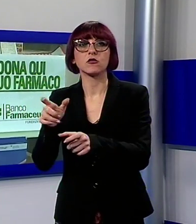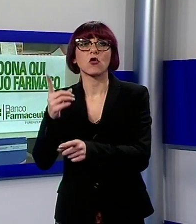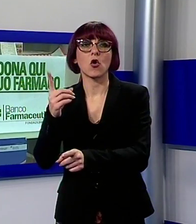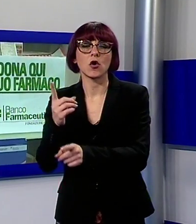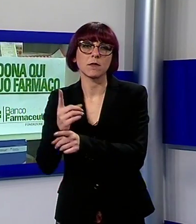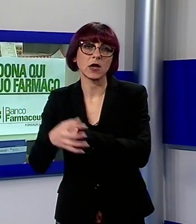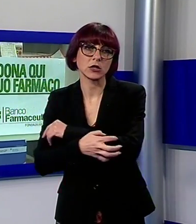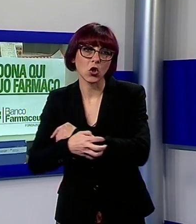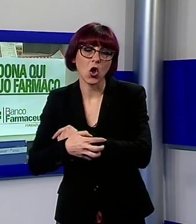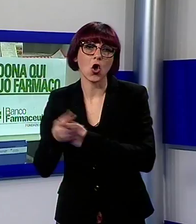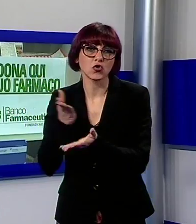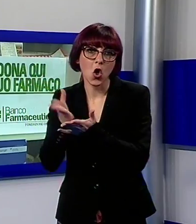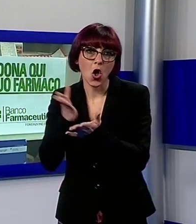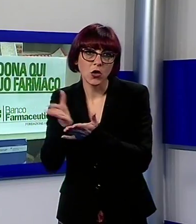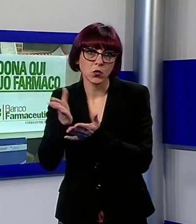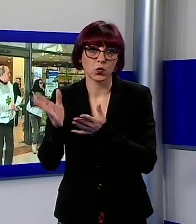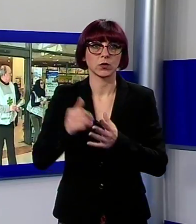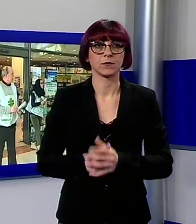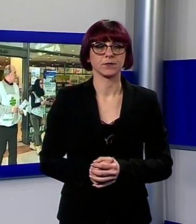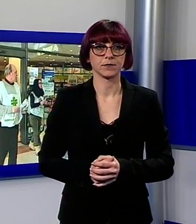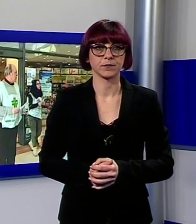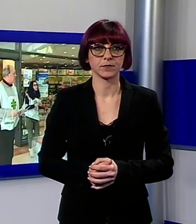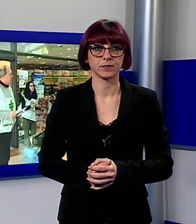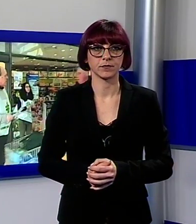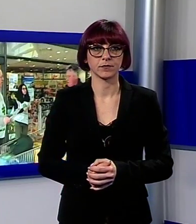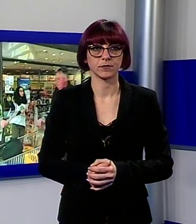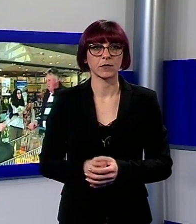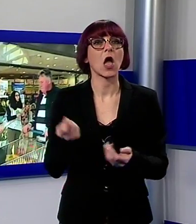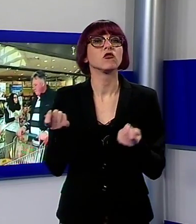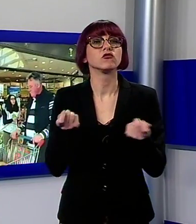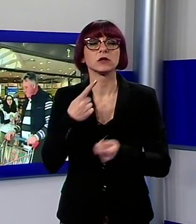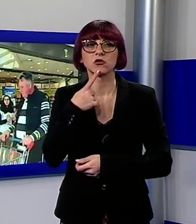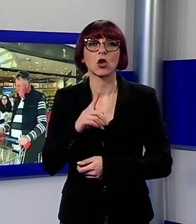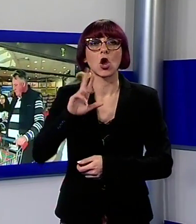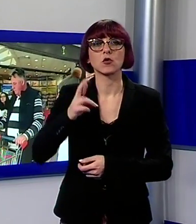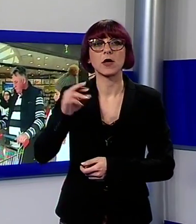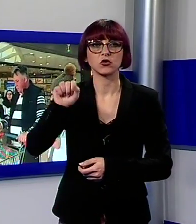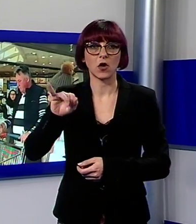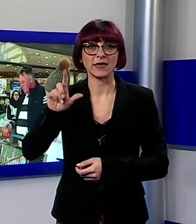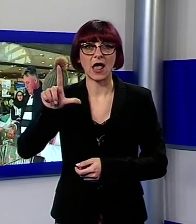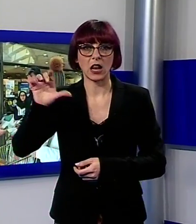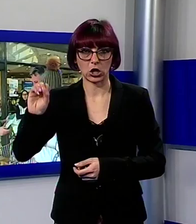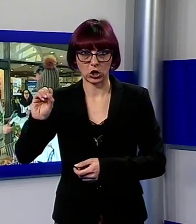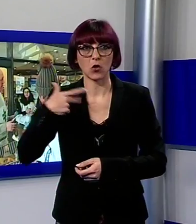volontari del Banco Farmaceutico, guidati da Roberto Aiello, sono stati presenti nelle farmacie aderenti all'iniziativa